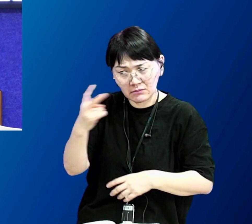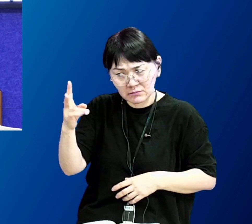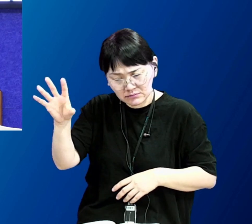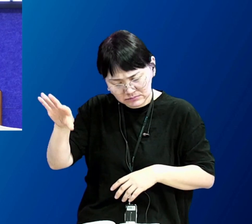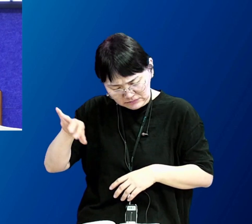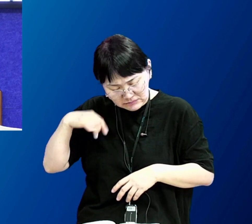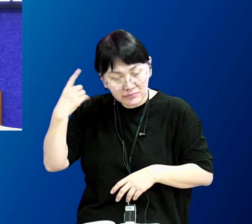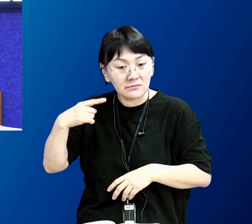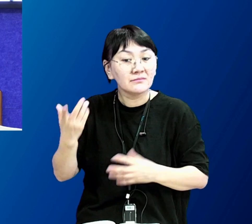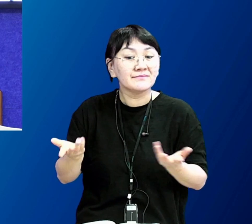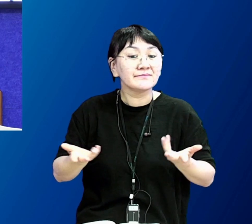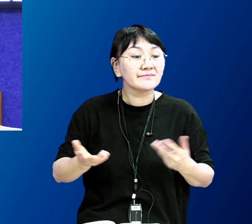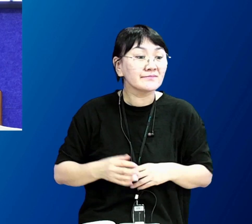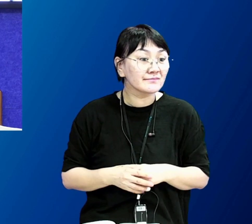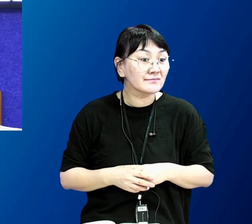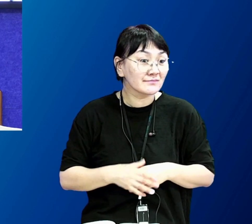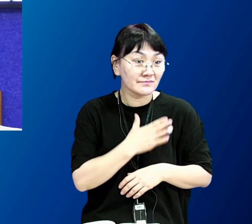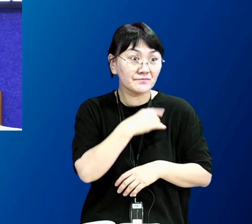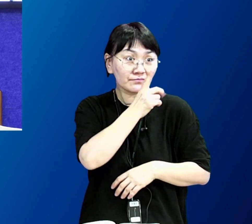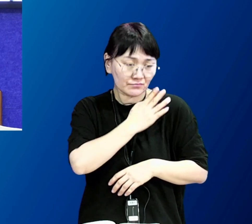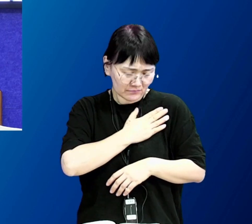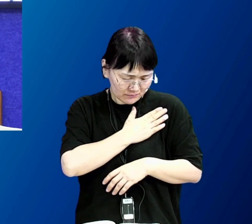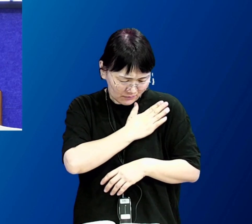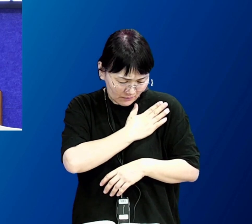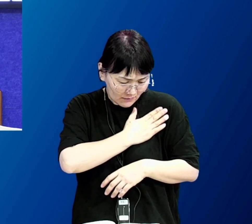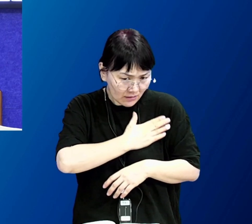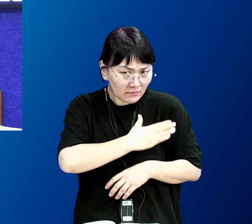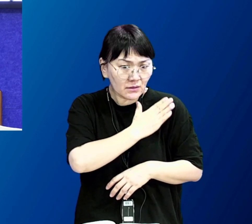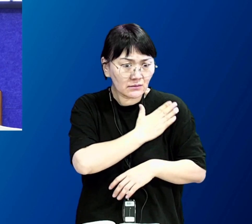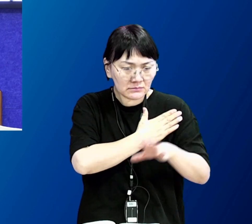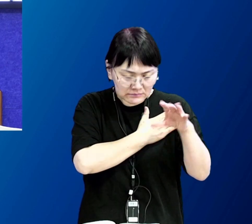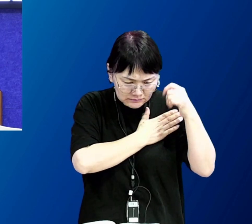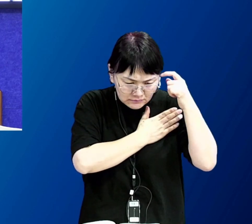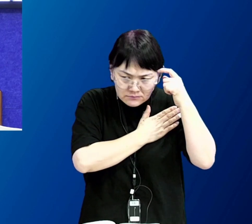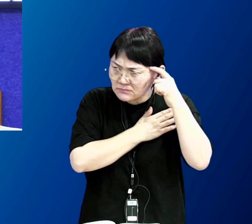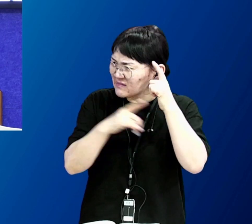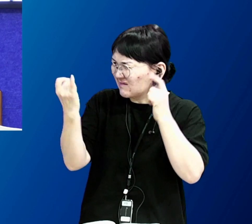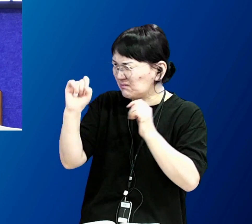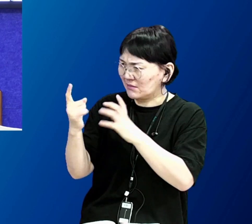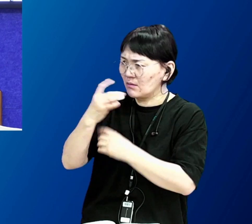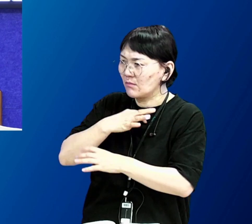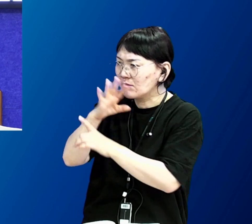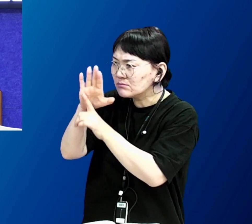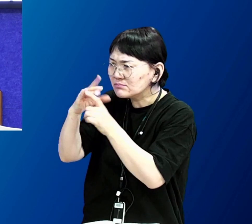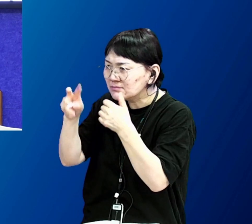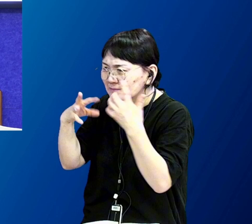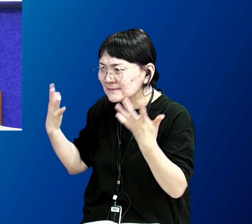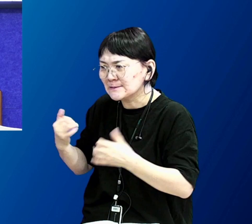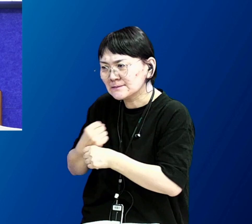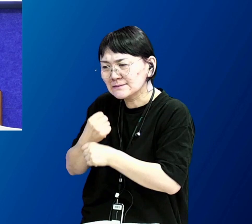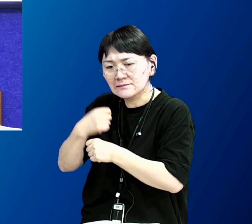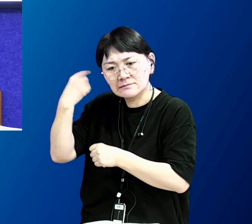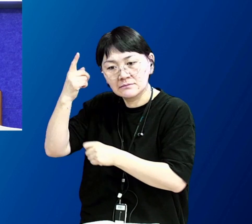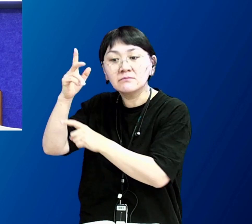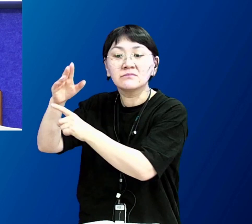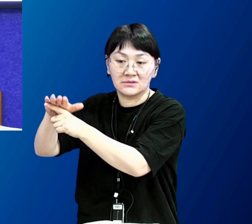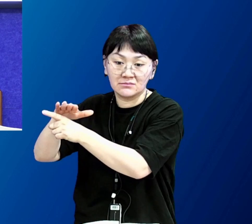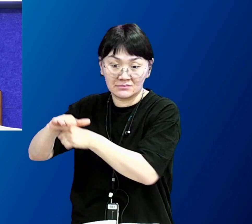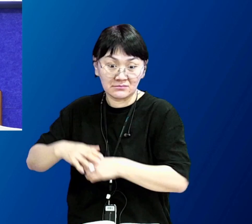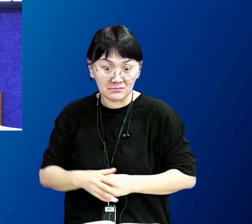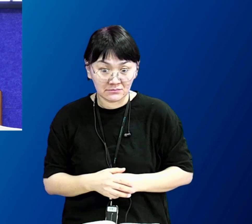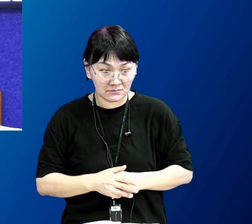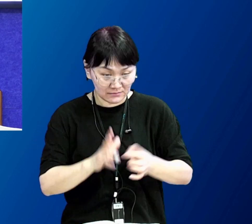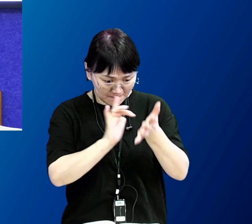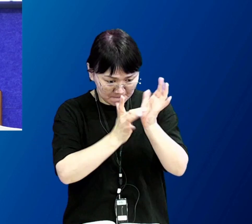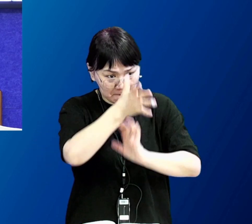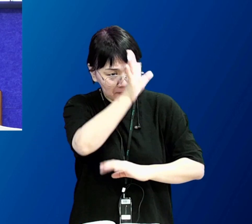тээ. Эзний хайрлсан тэр хайраар хайрлах болдог. Есүс загалмаа дээр